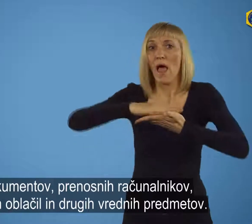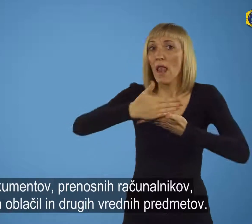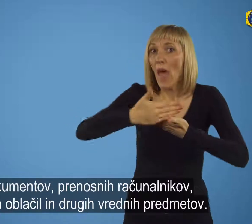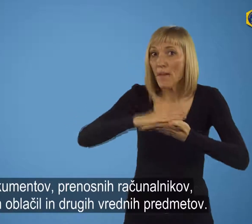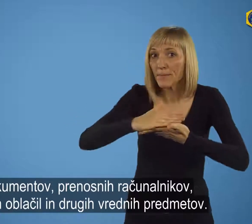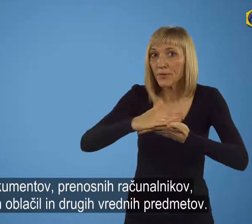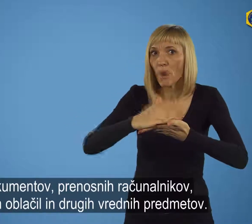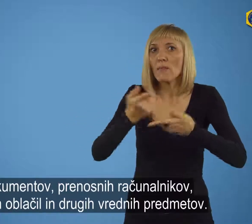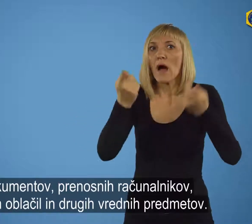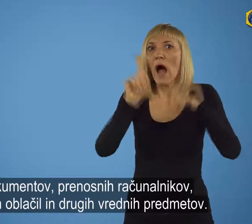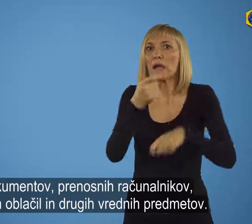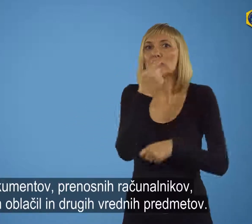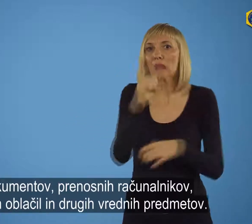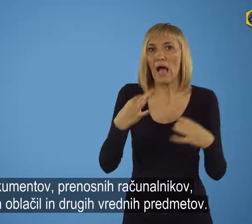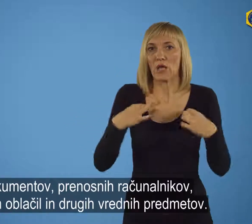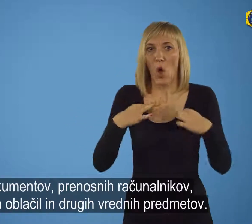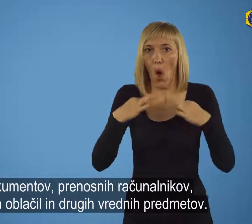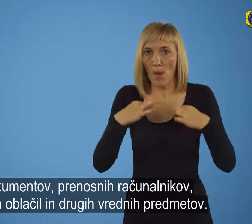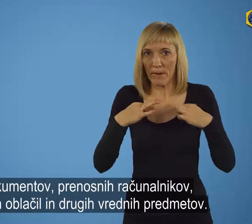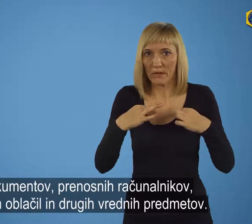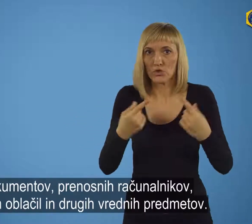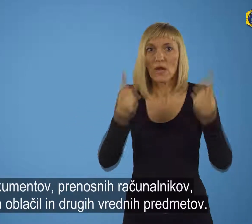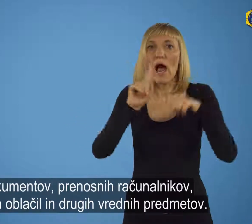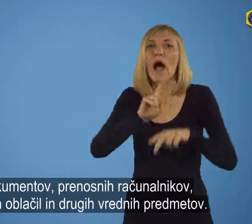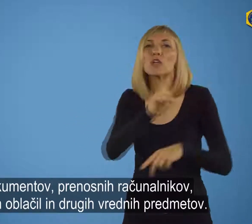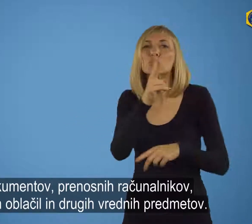računalnikov, dragih oblačil in drugih vrednih predmetov.